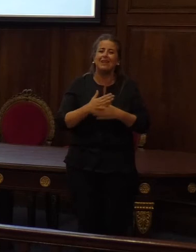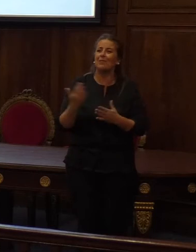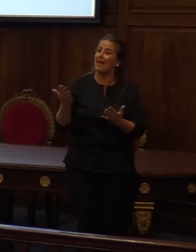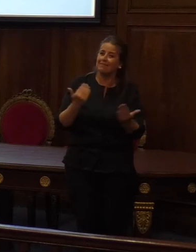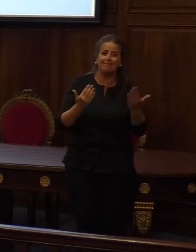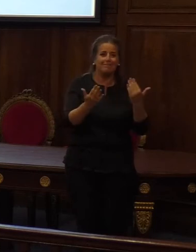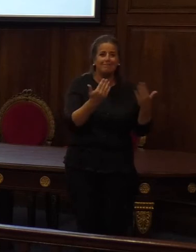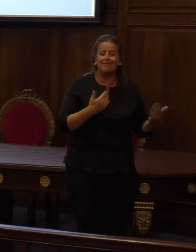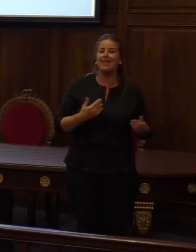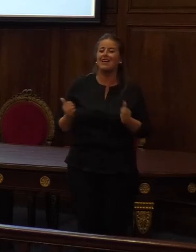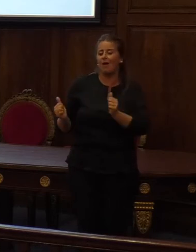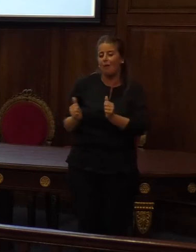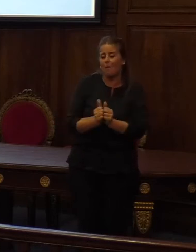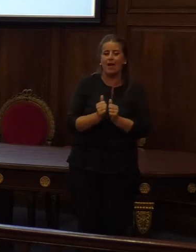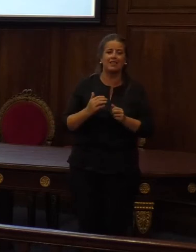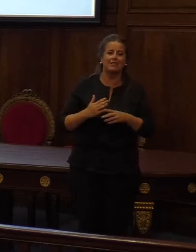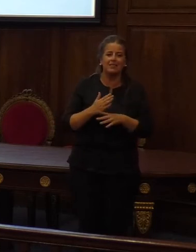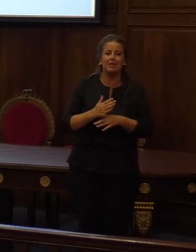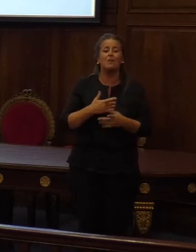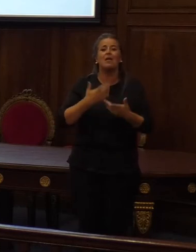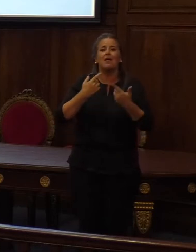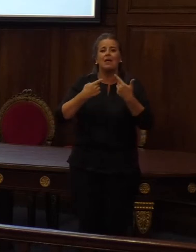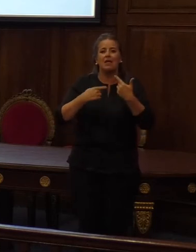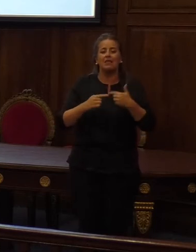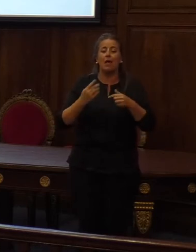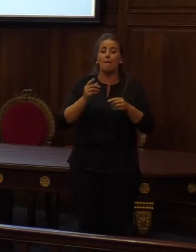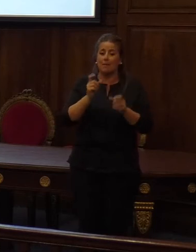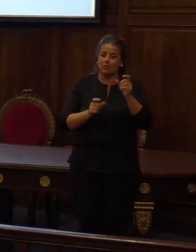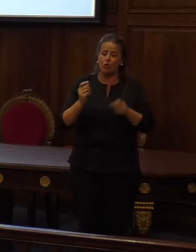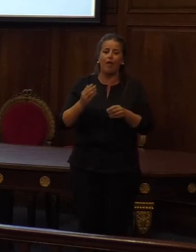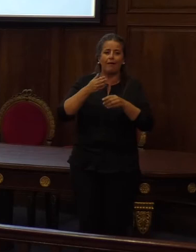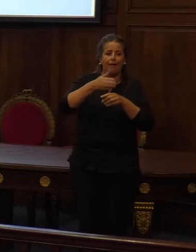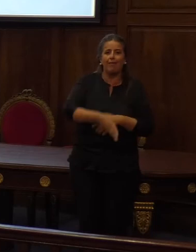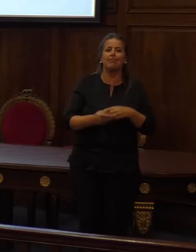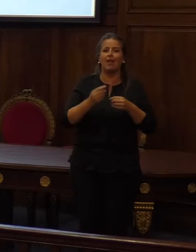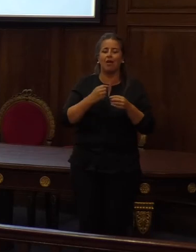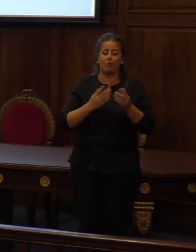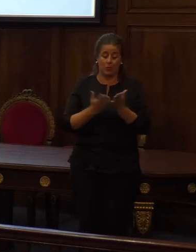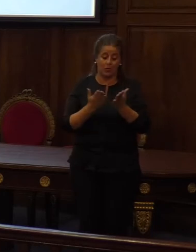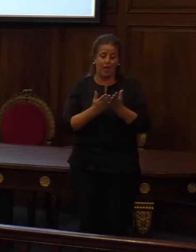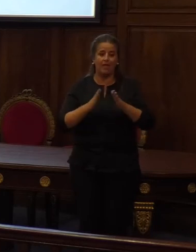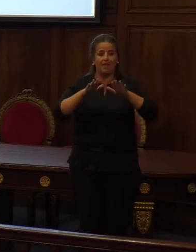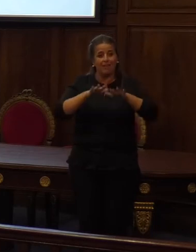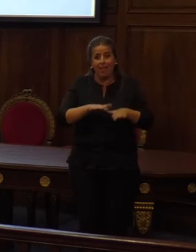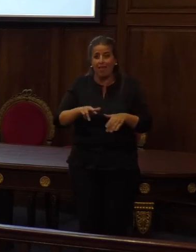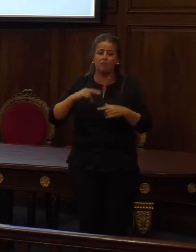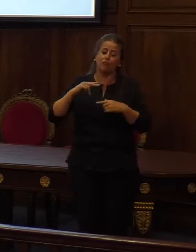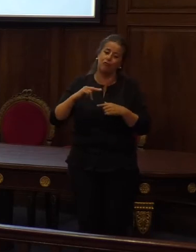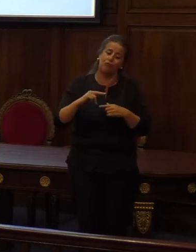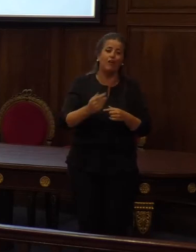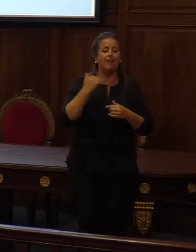acompañar. Personas que entran como estudiantes y se quedan para ser docentes, se quedan para